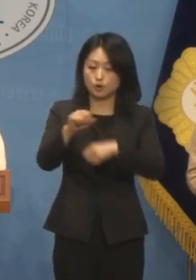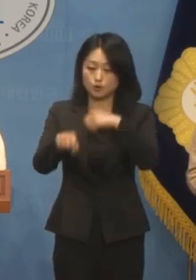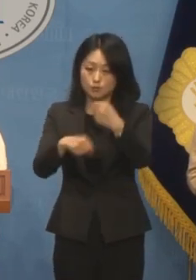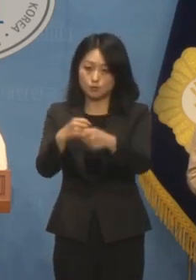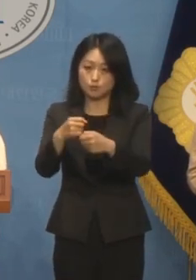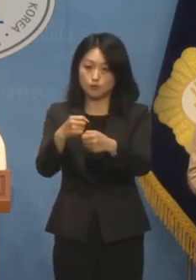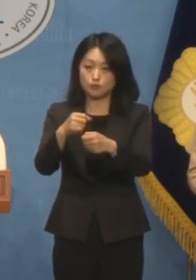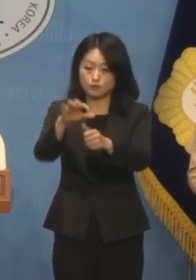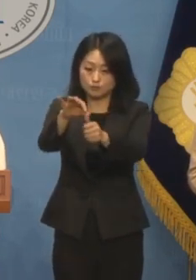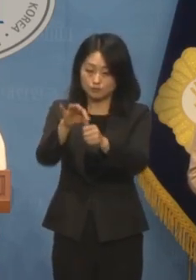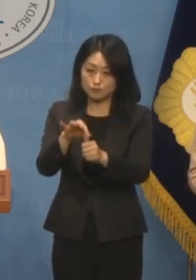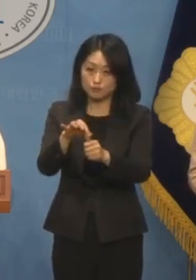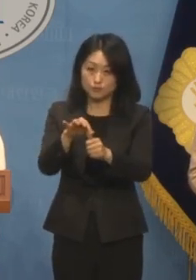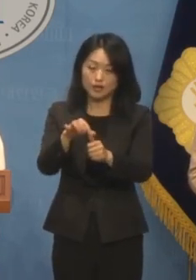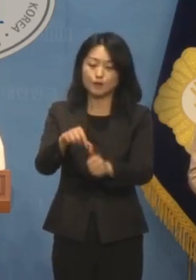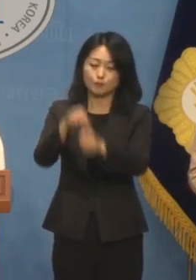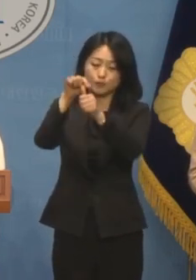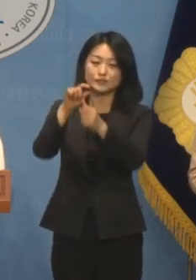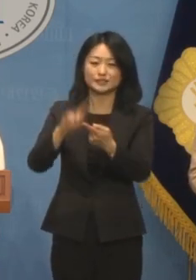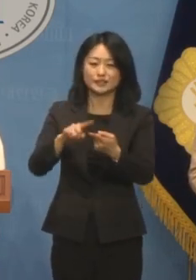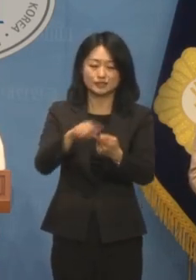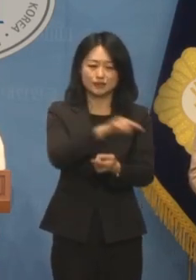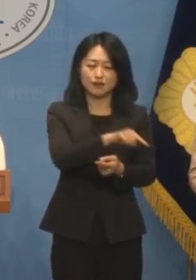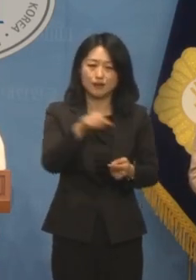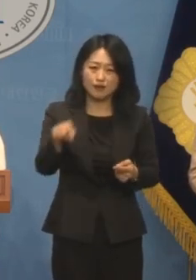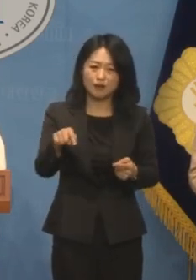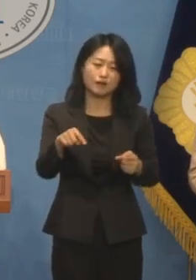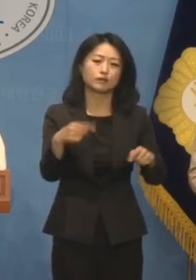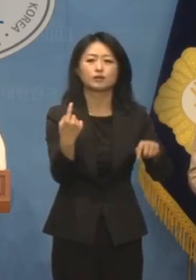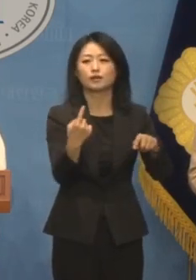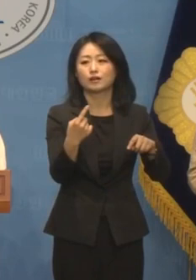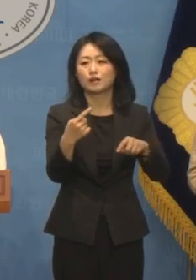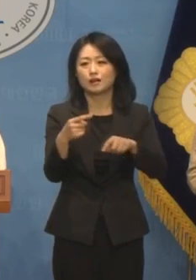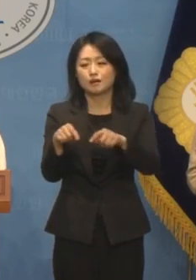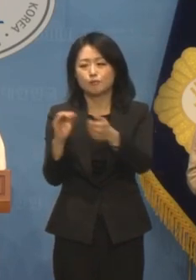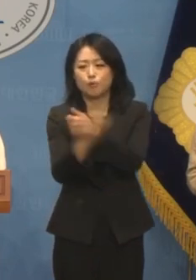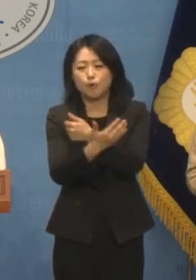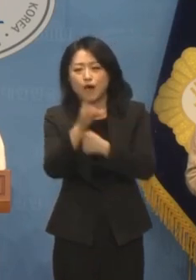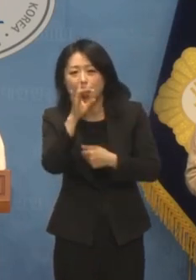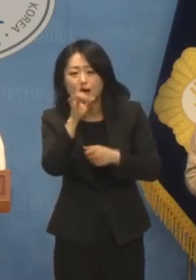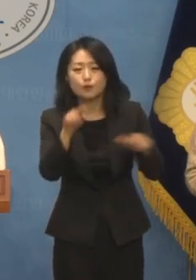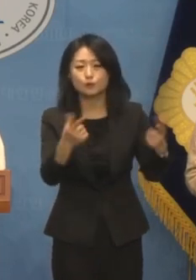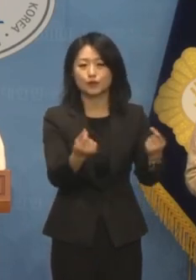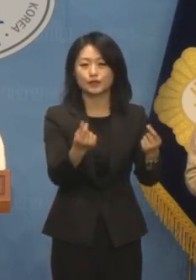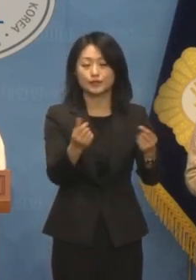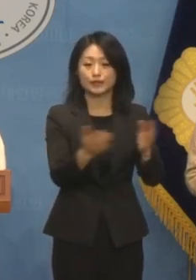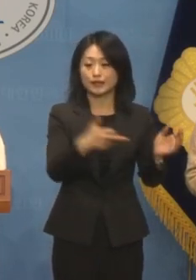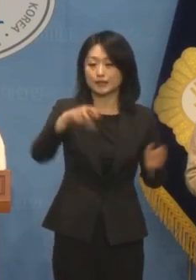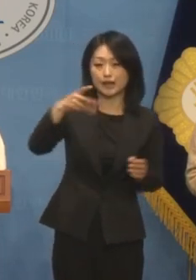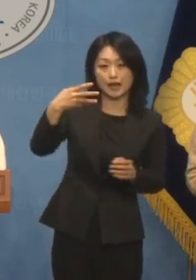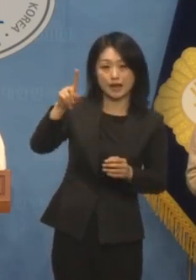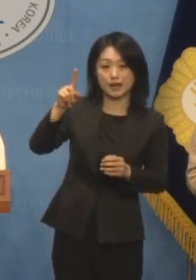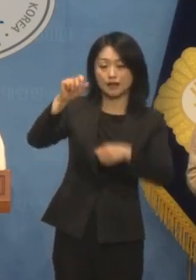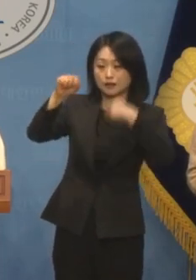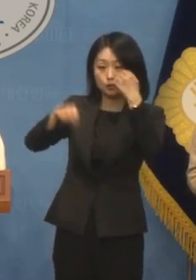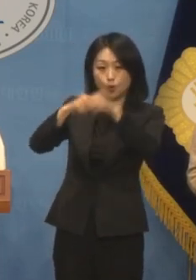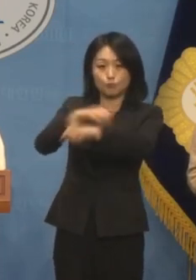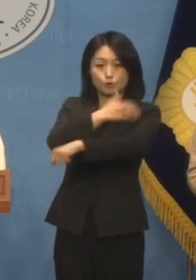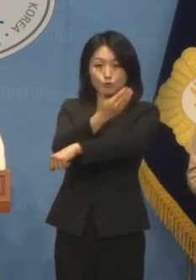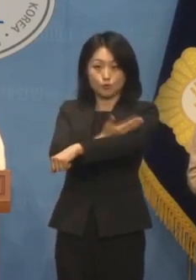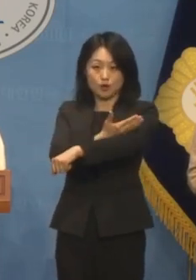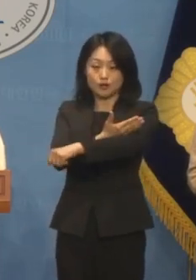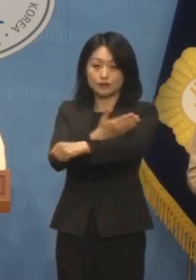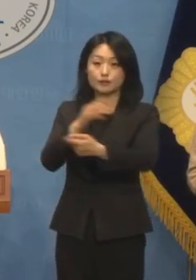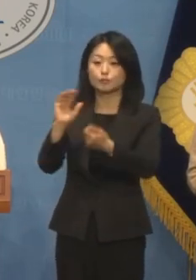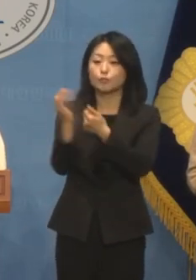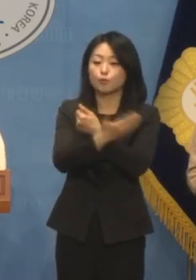이유입니다. 카라를 걱정하는 시민들의 모임은 동물권 행동 카라가 우리 사회의 동물 권리 운동에 중요한